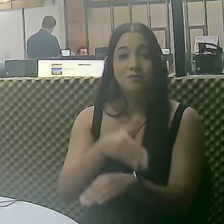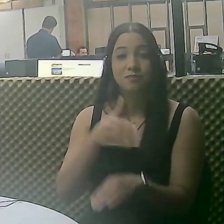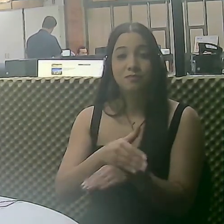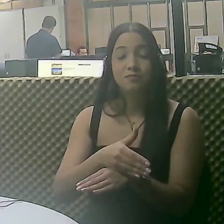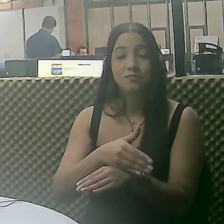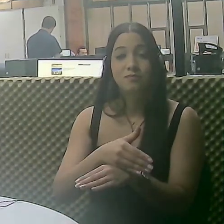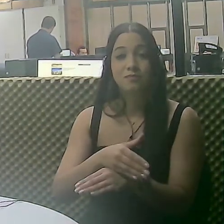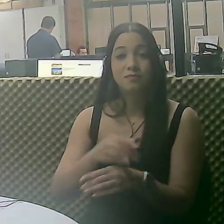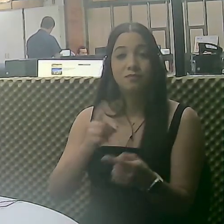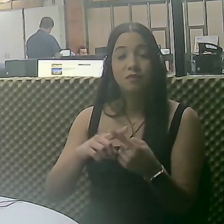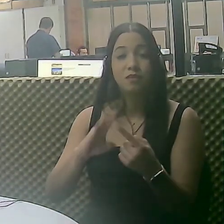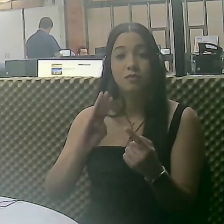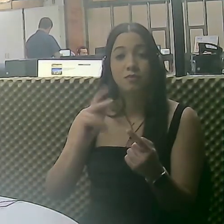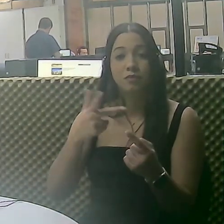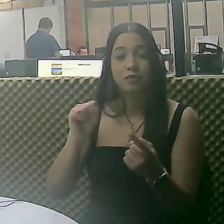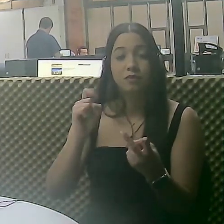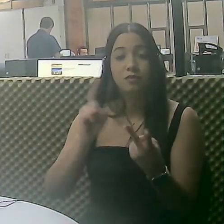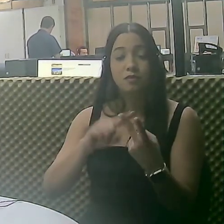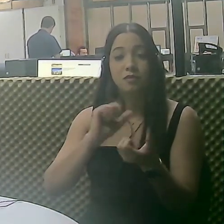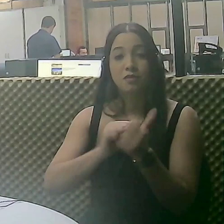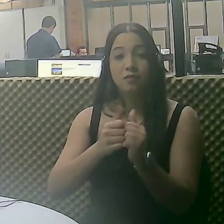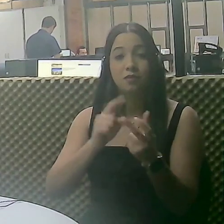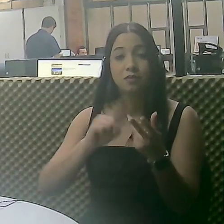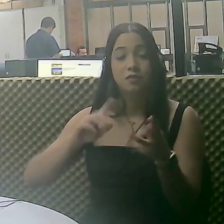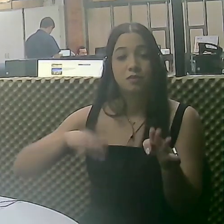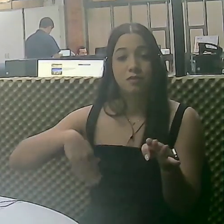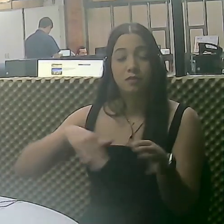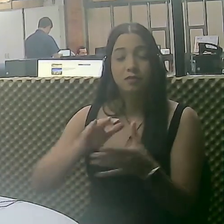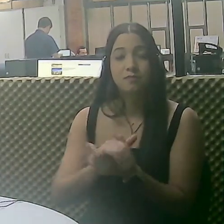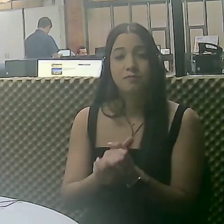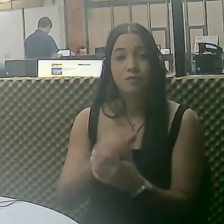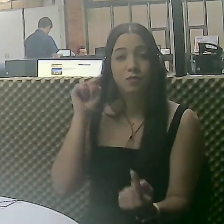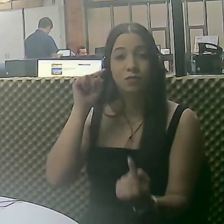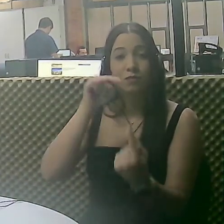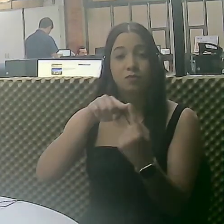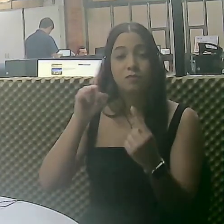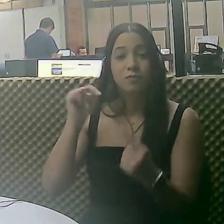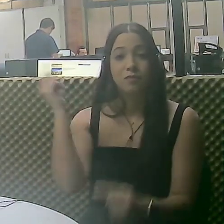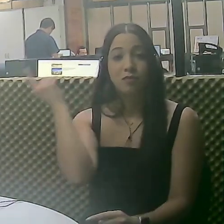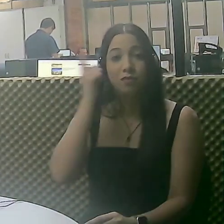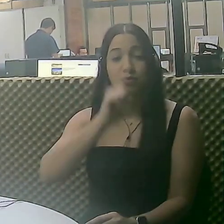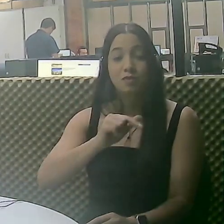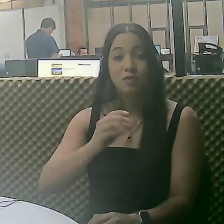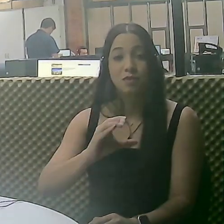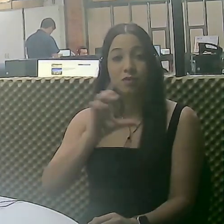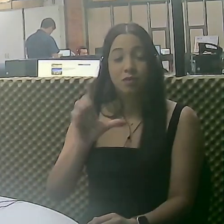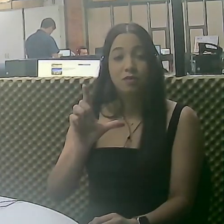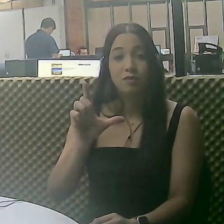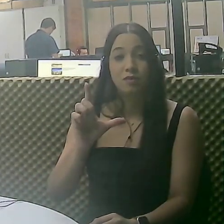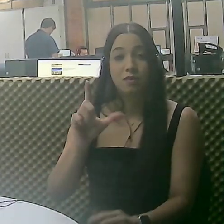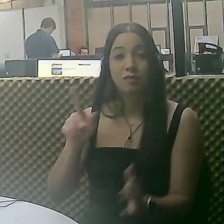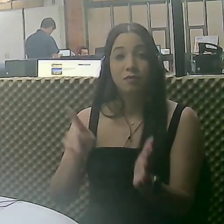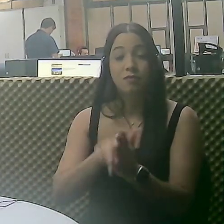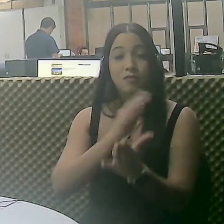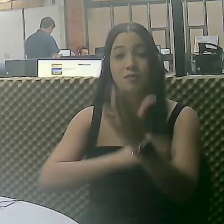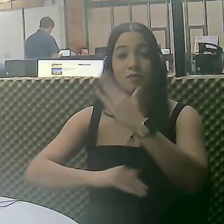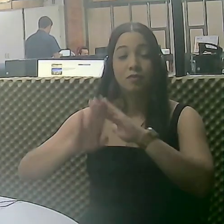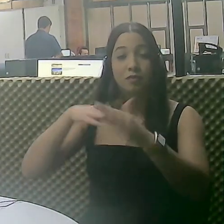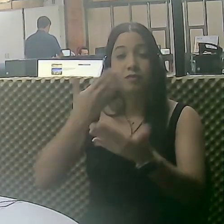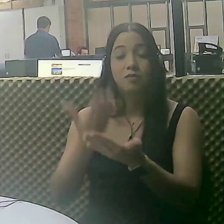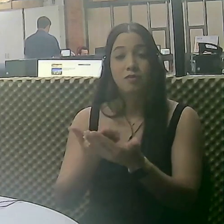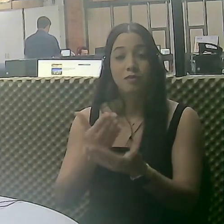das modalidades bocha, atletismo e natação. O objetivo é obter a classificação para a Paralimpíada